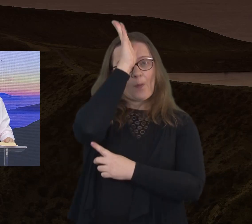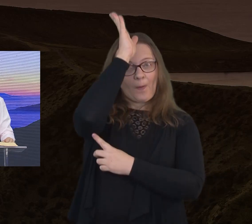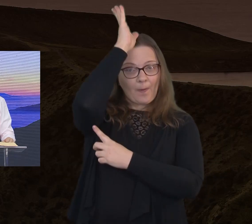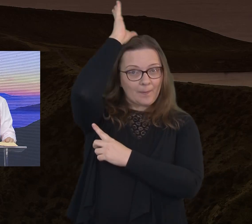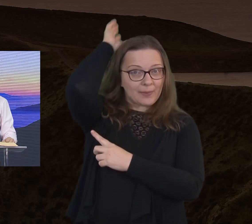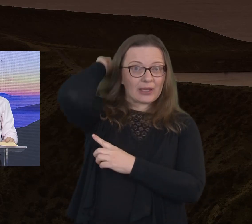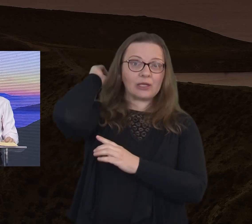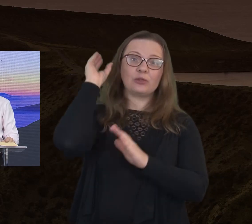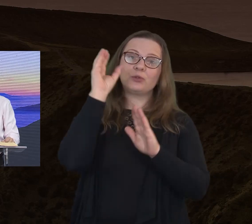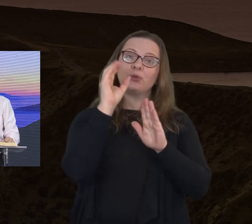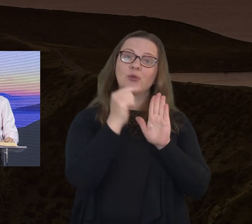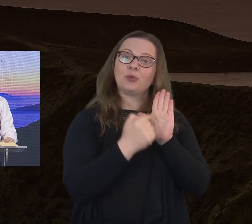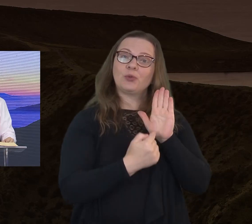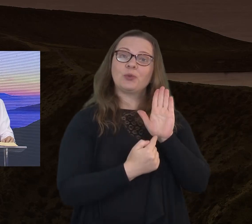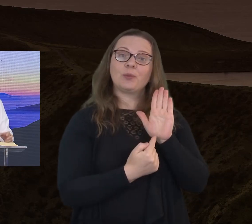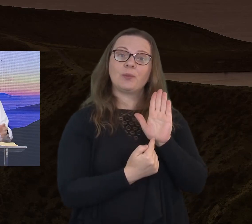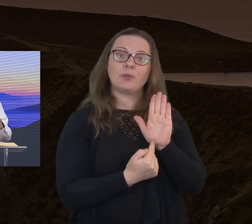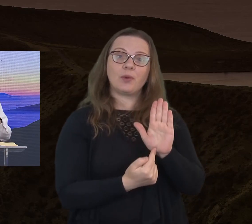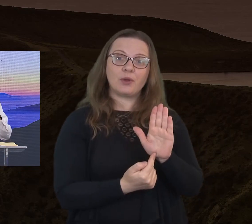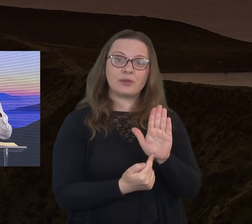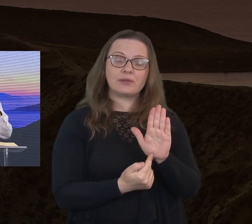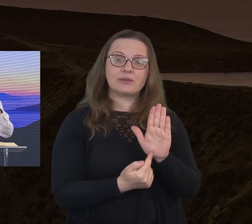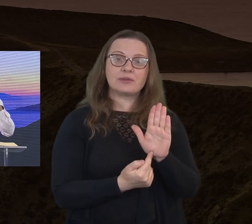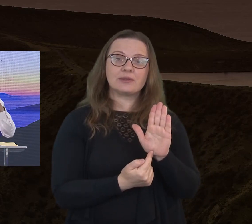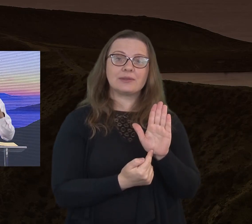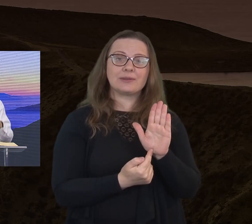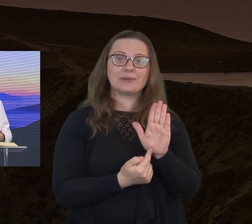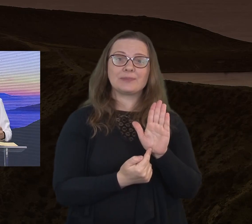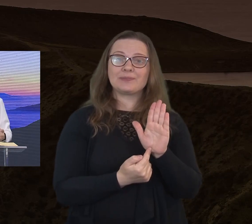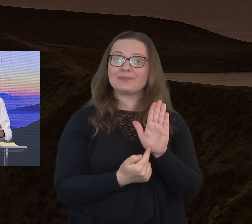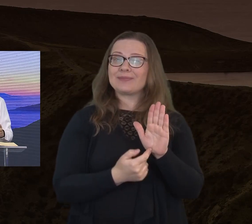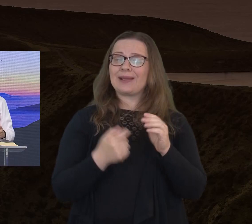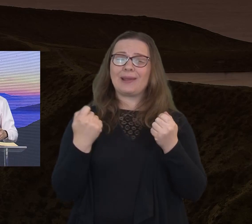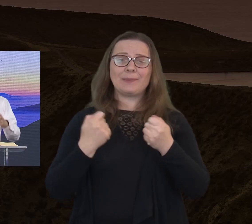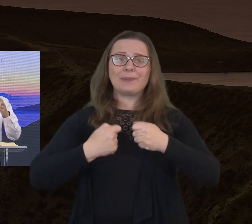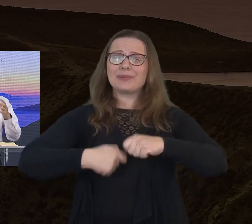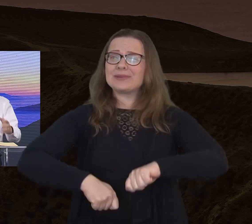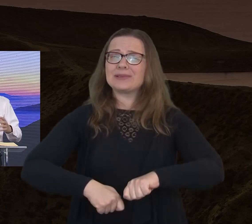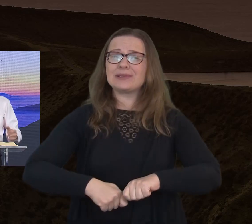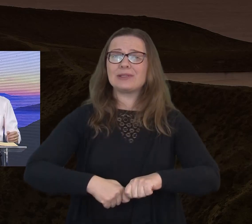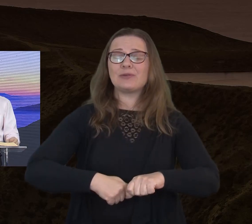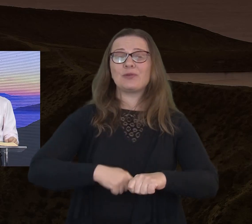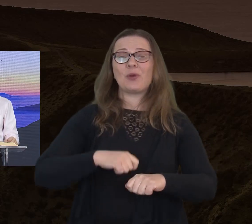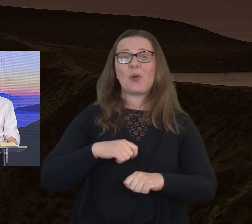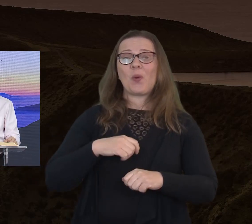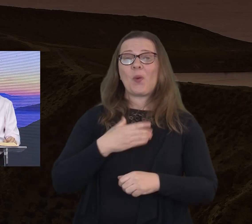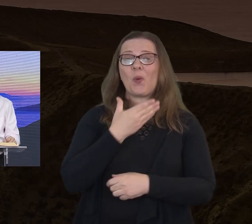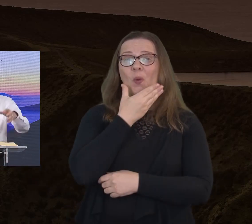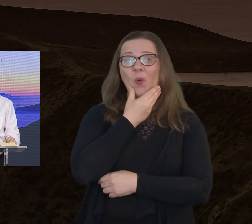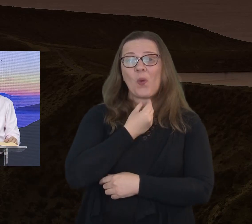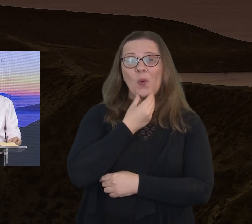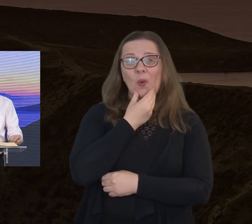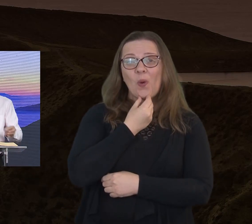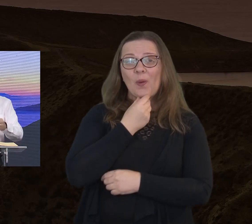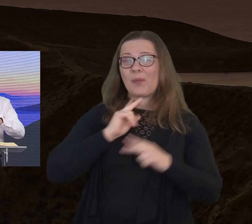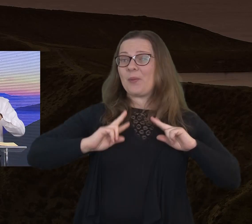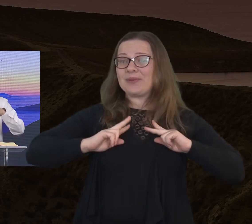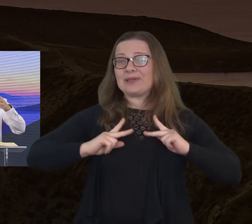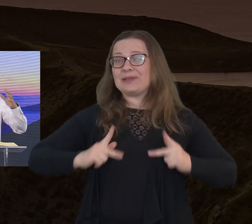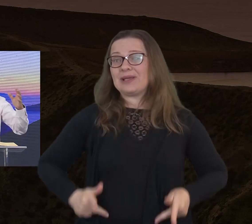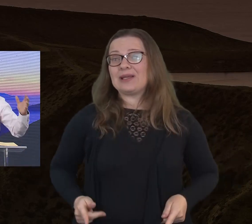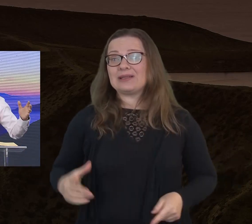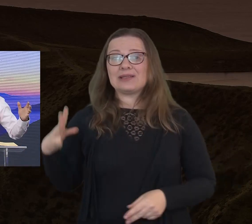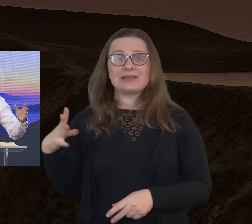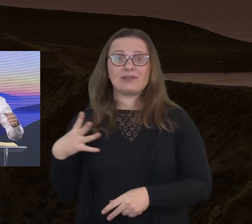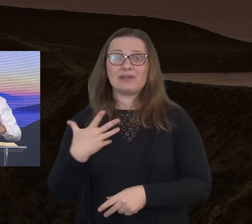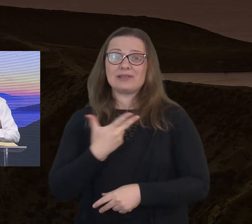né, nos mostram que é impossível o homem salvar-se a si mesmo. Porque